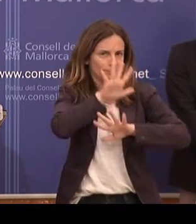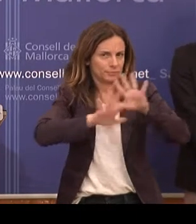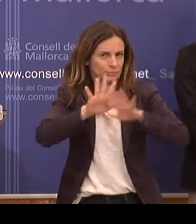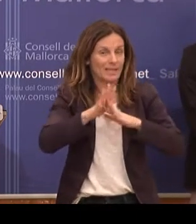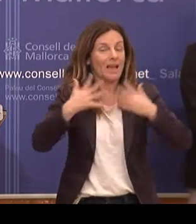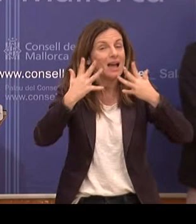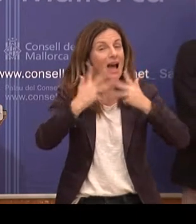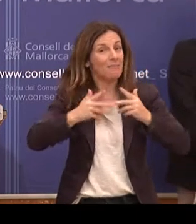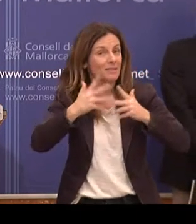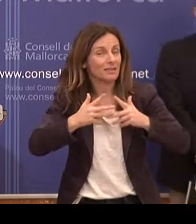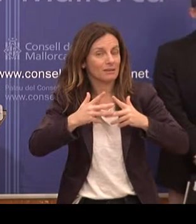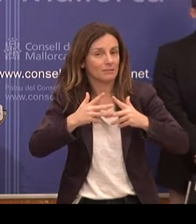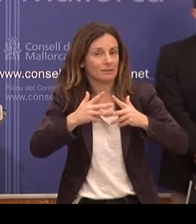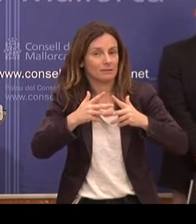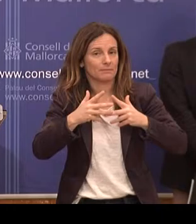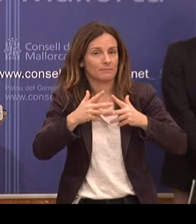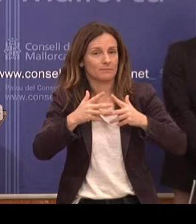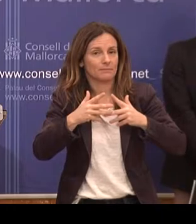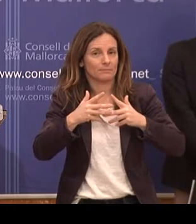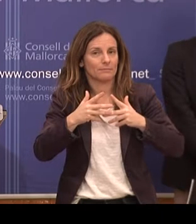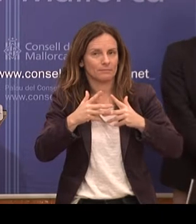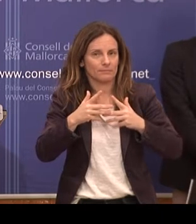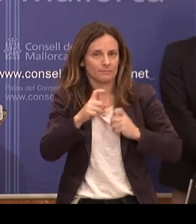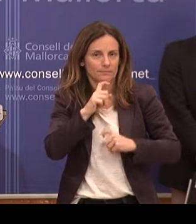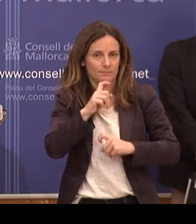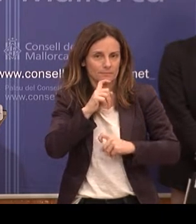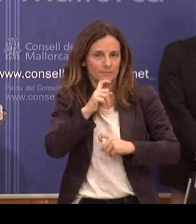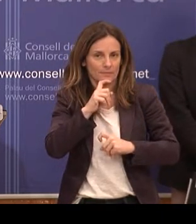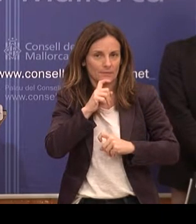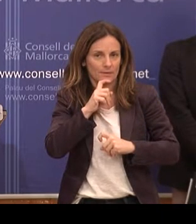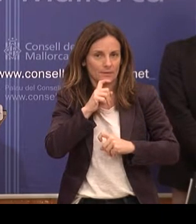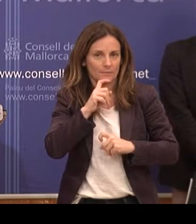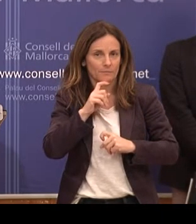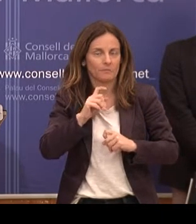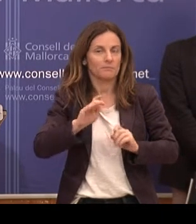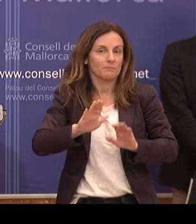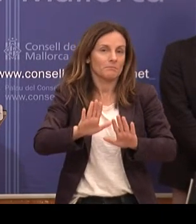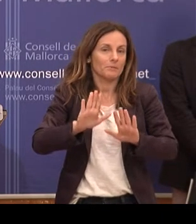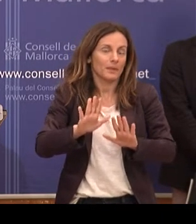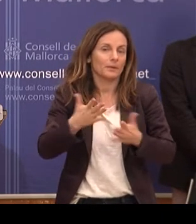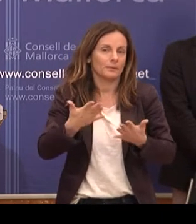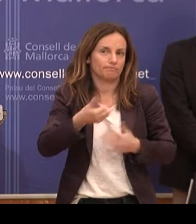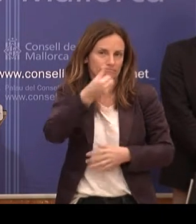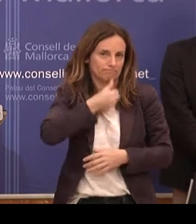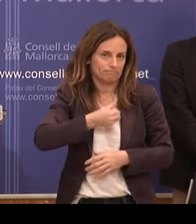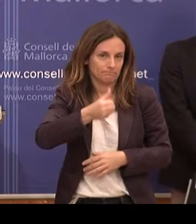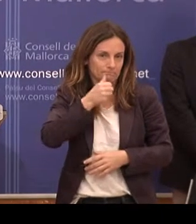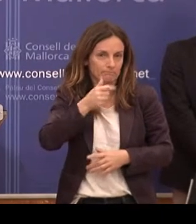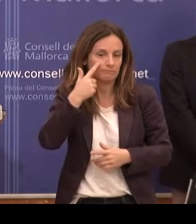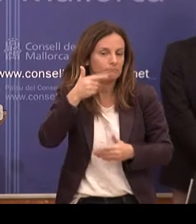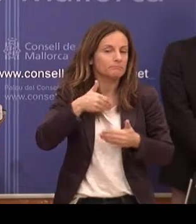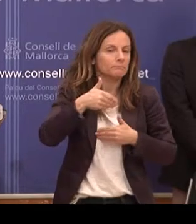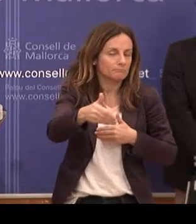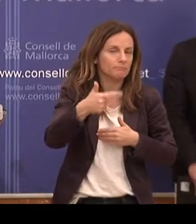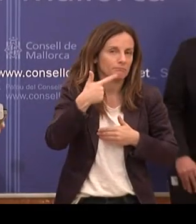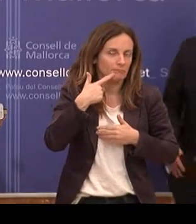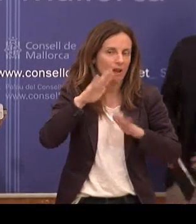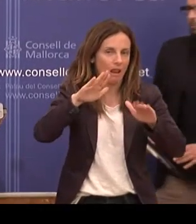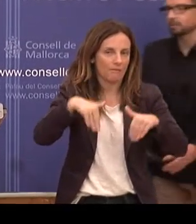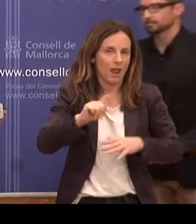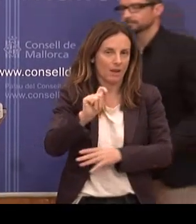més de tot això, de ser 1.206 de 750 d'ordre de demolició tenim 79 recursos d